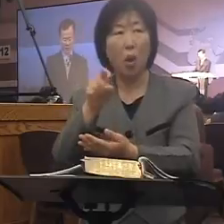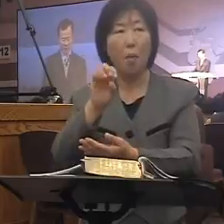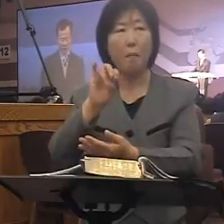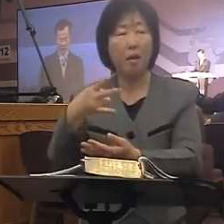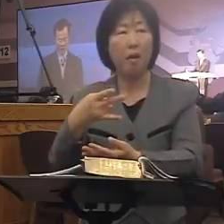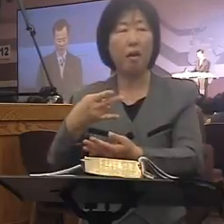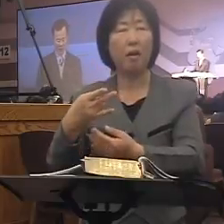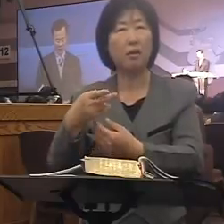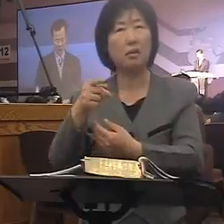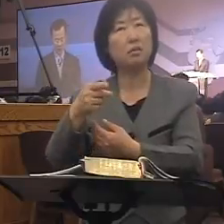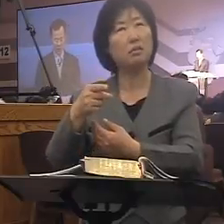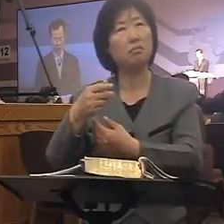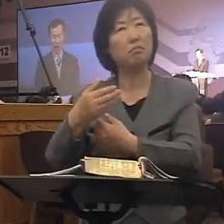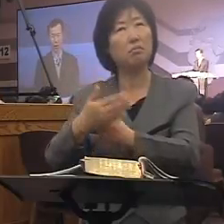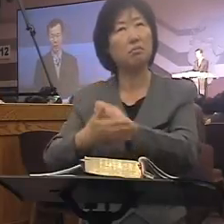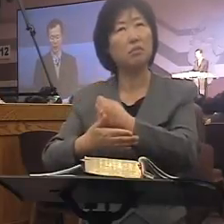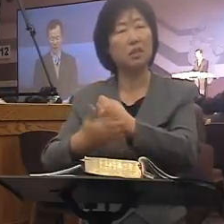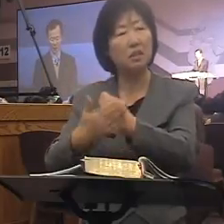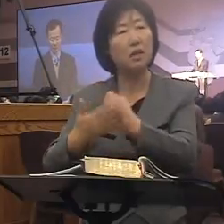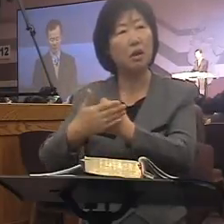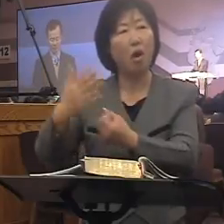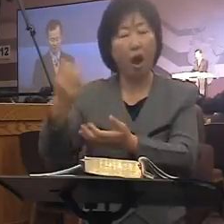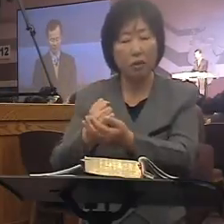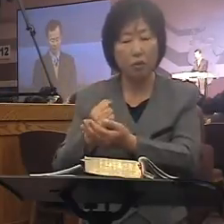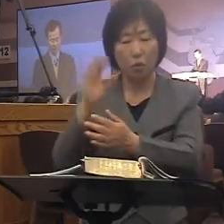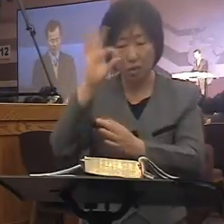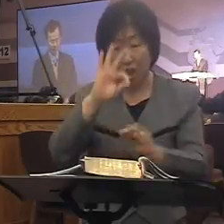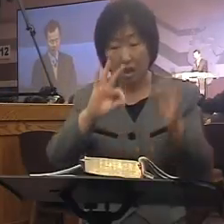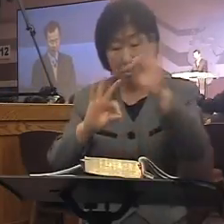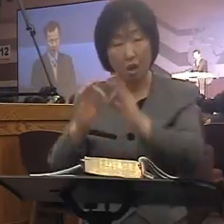갖고 찾아오신다는 겁니다.